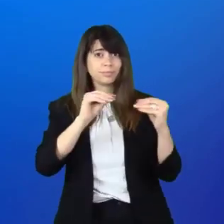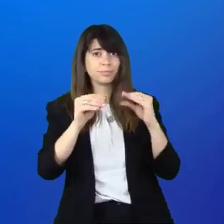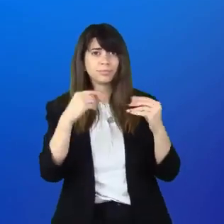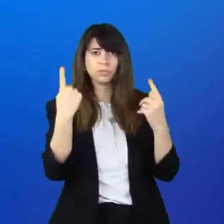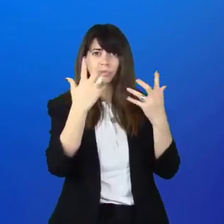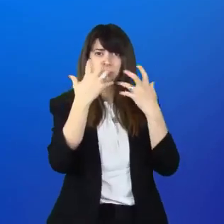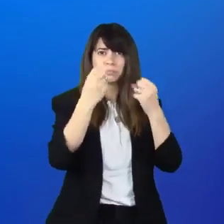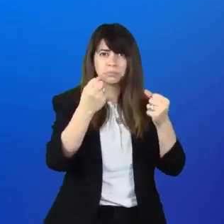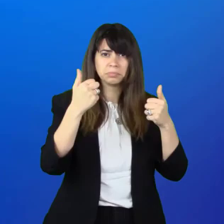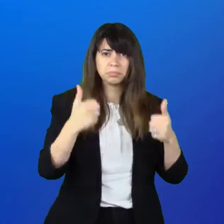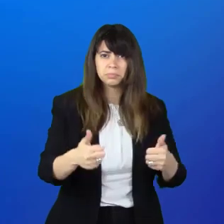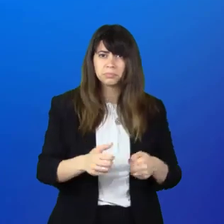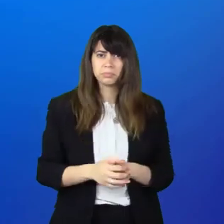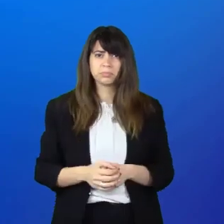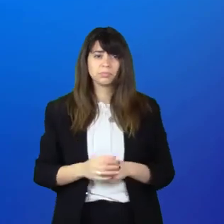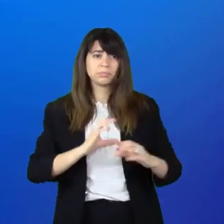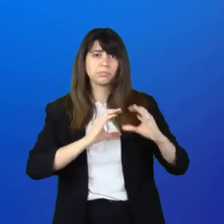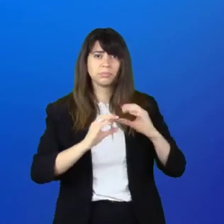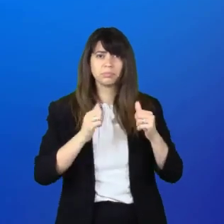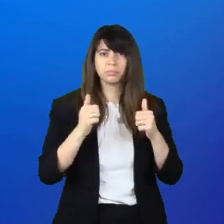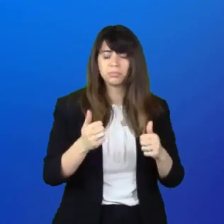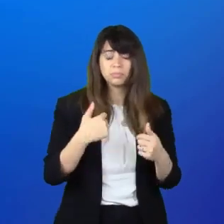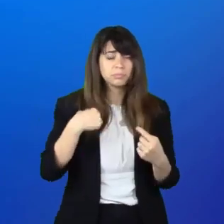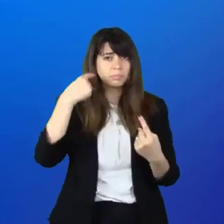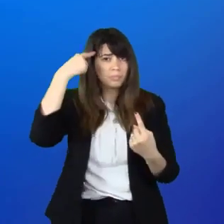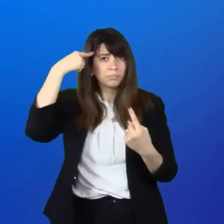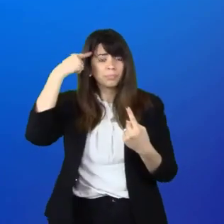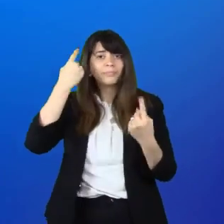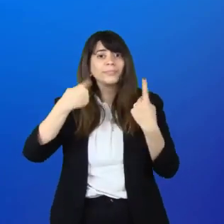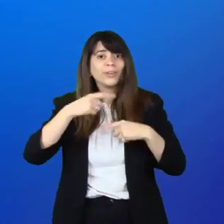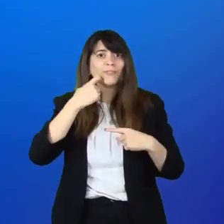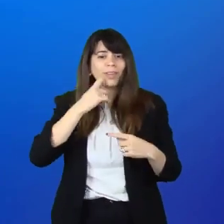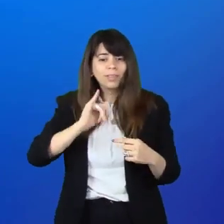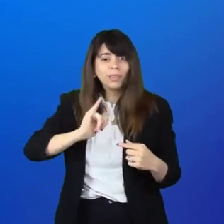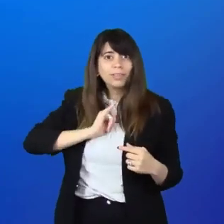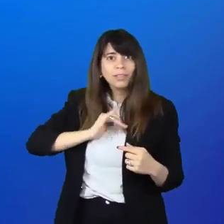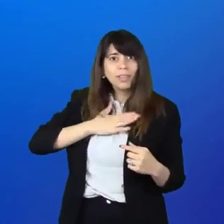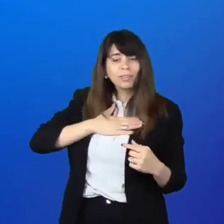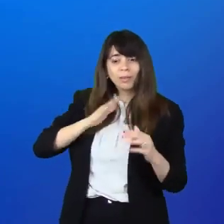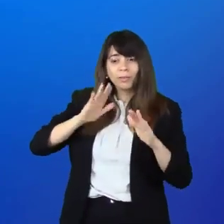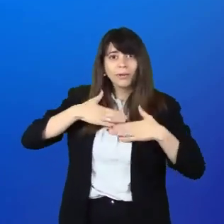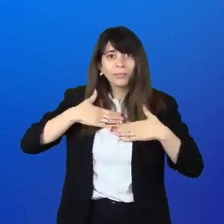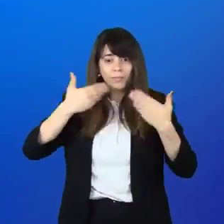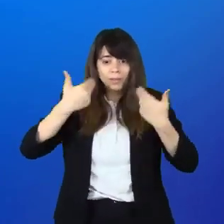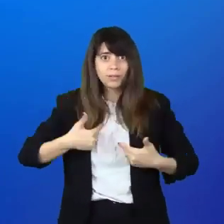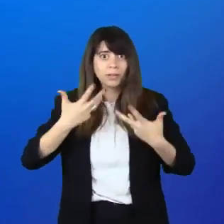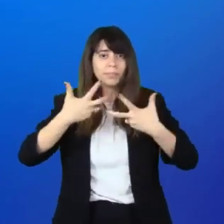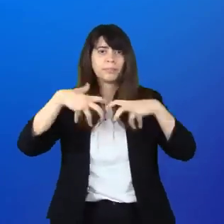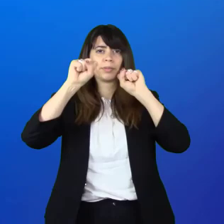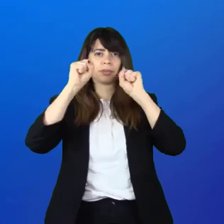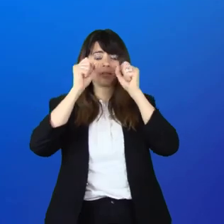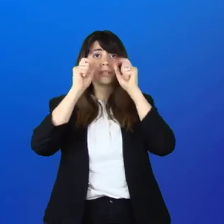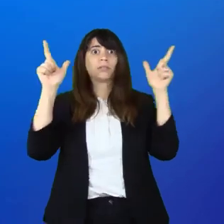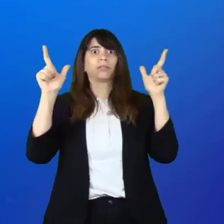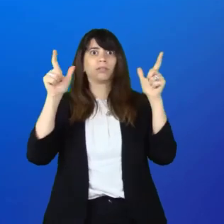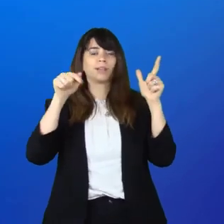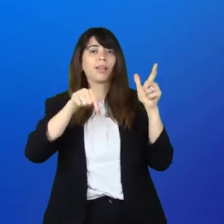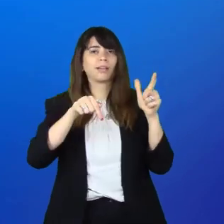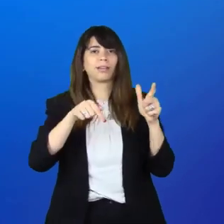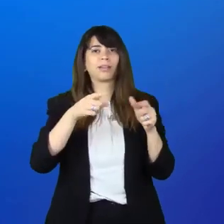Hablábamos, me entendían bien, la comunicación se daba bien. Yo pensaba eso, pero faltaba descubrir mi identidad, mi propia